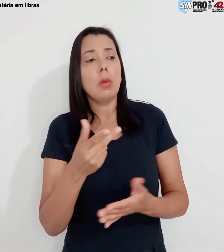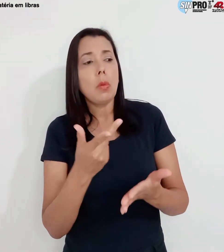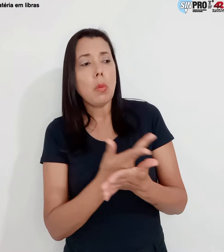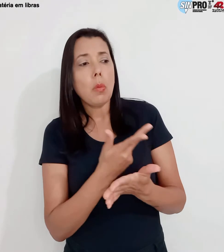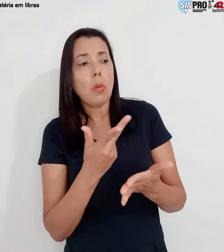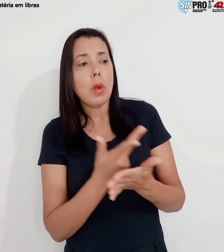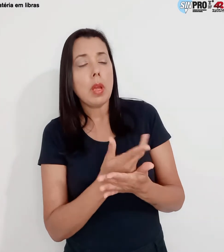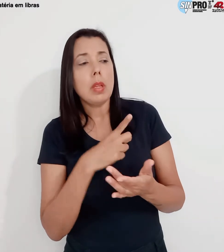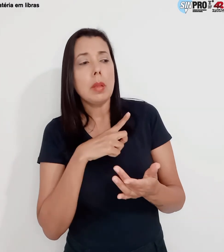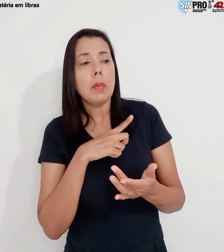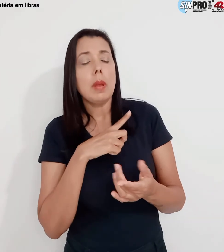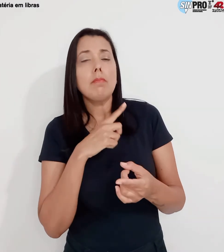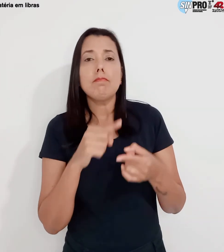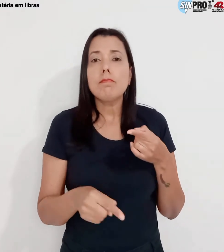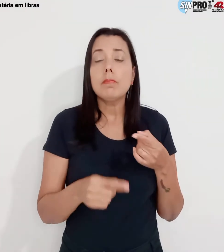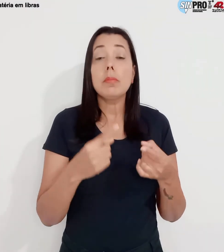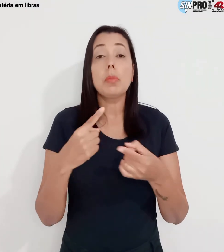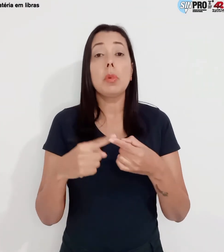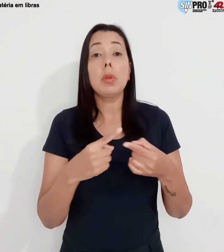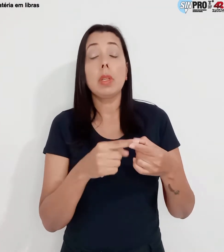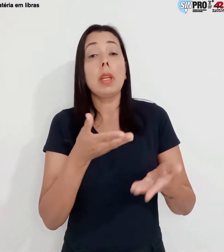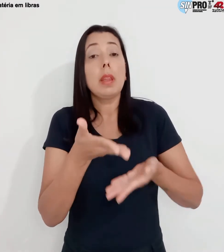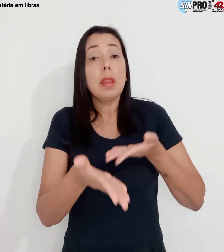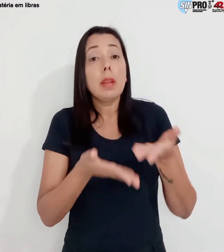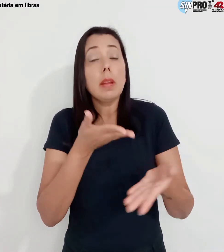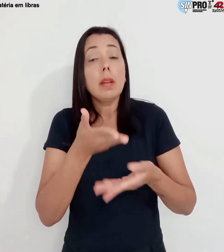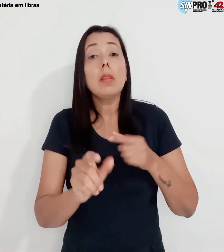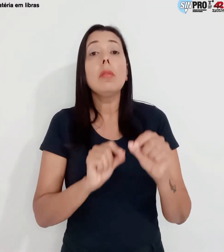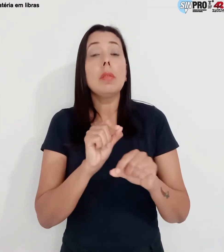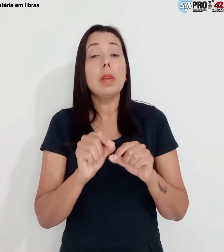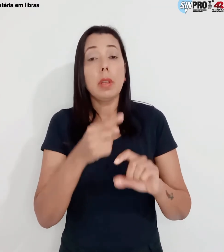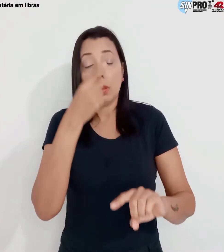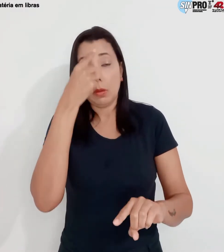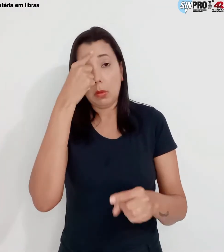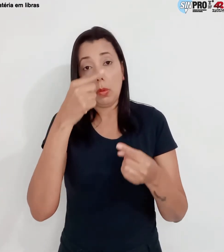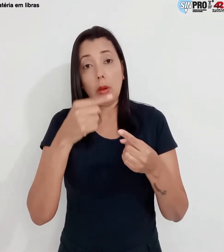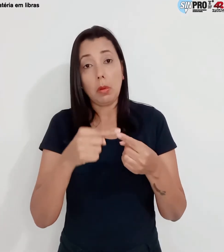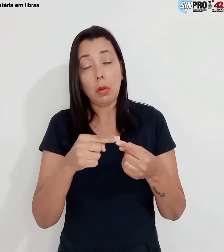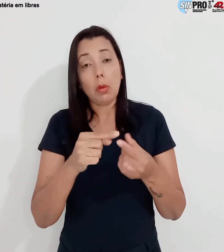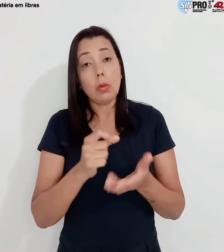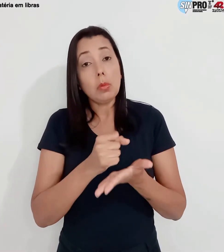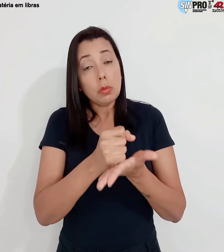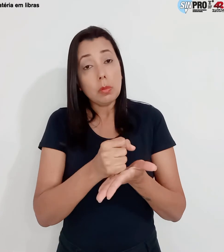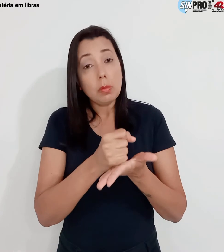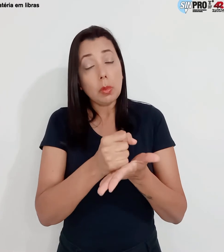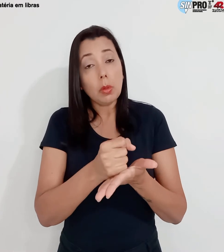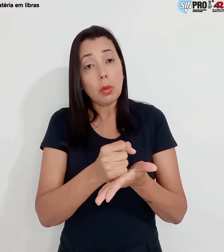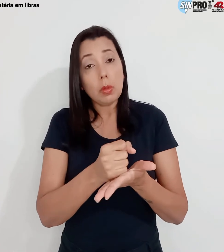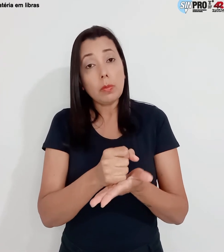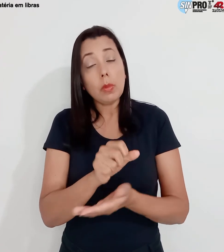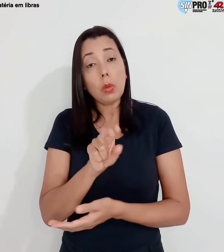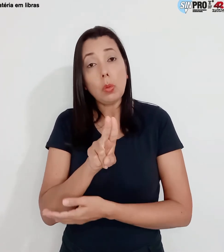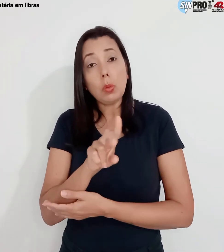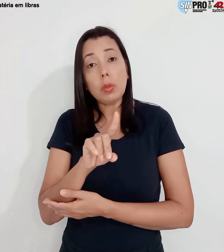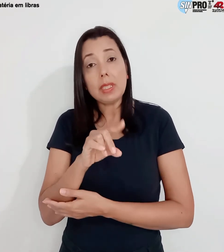reservas e objeções, porque se tratava de um acordo de cooperação com a USAID